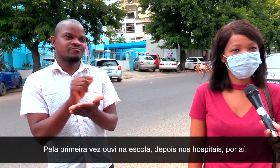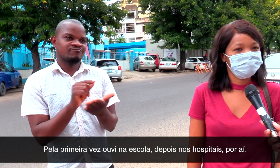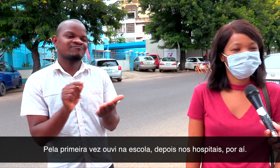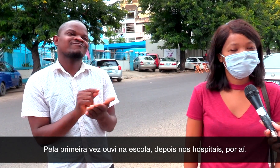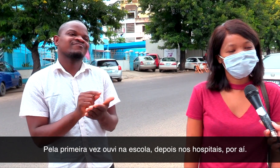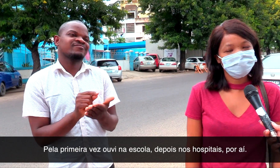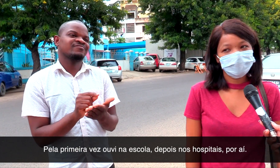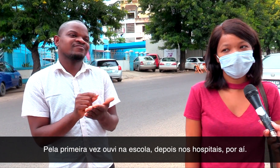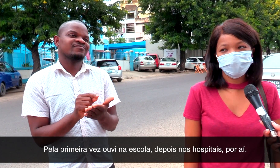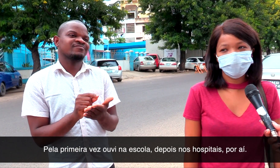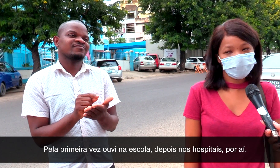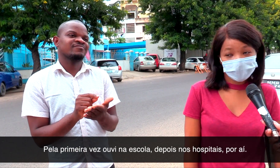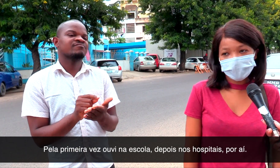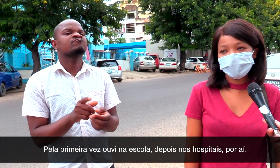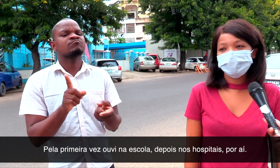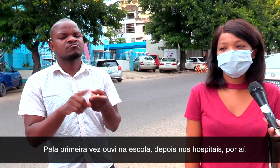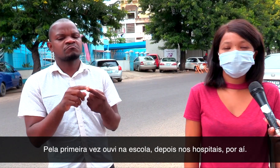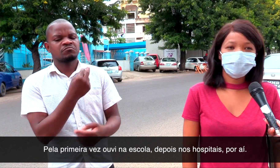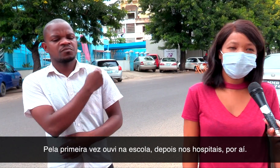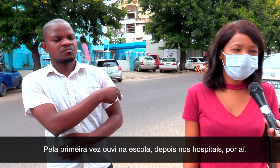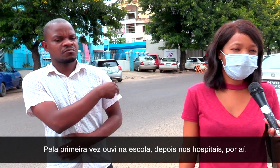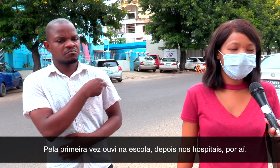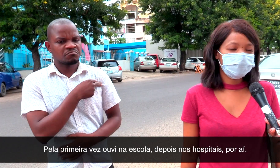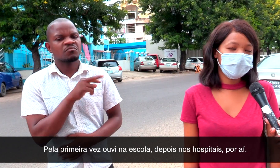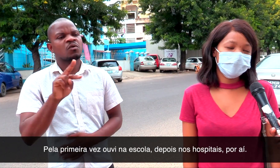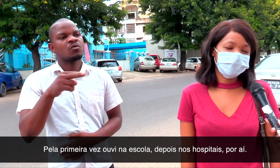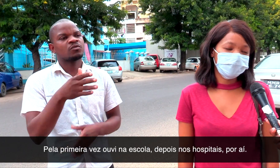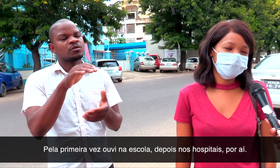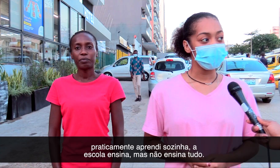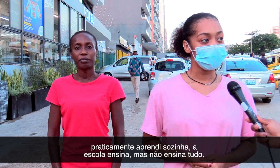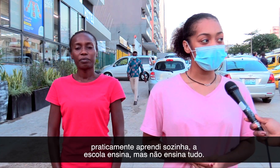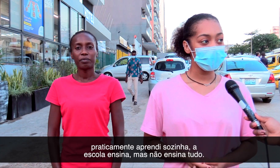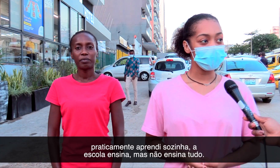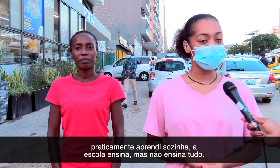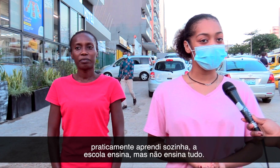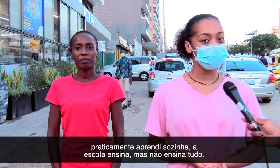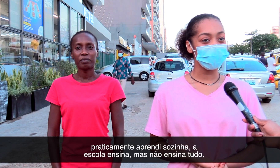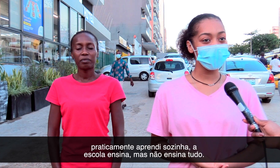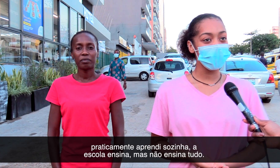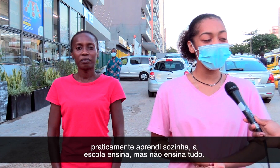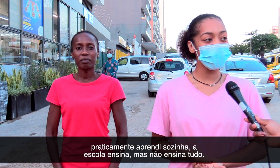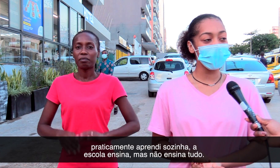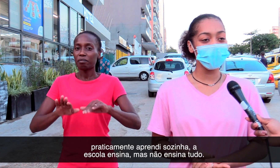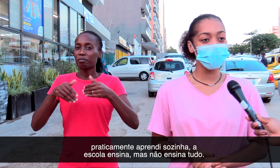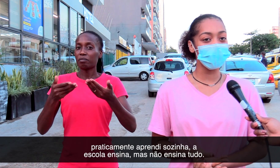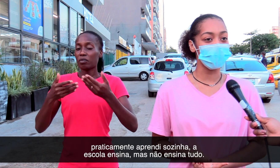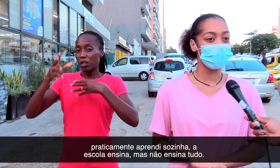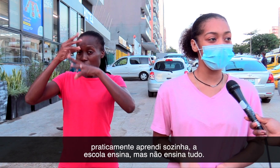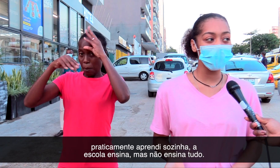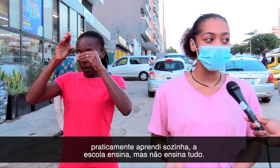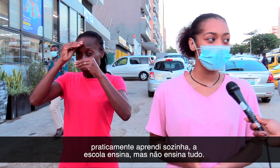aí, nos hospitais, nas pessoas falando. Bom, praticamente aprendi